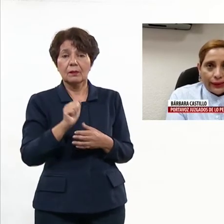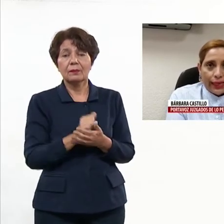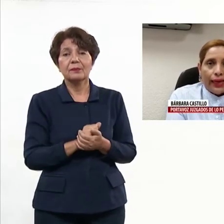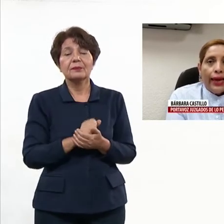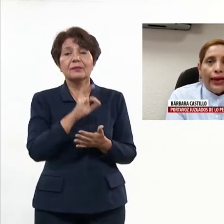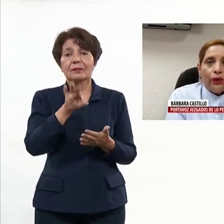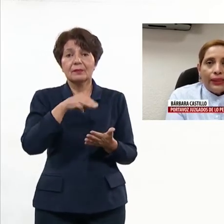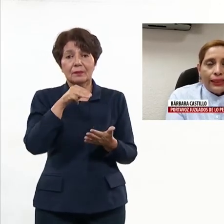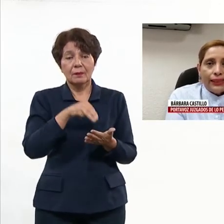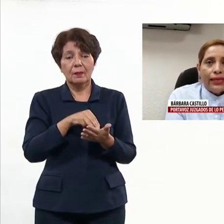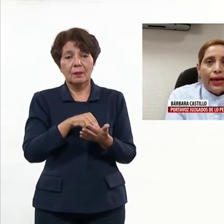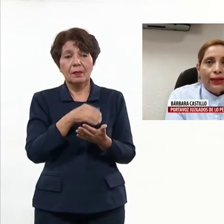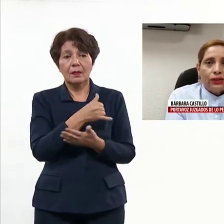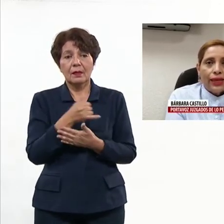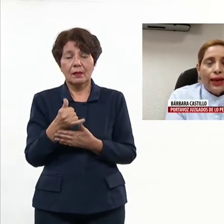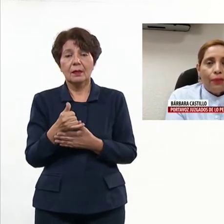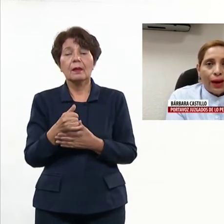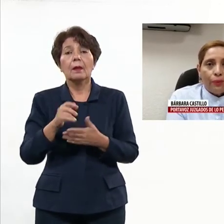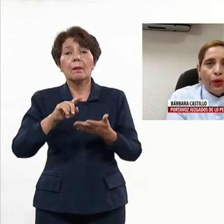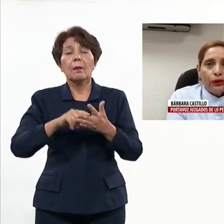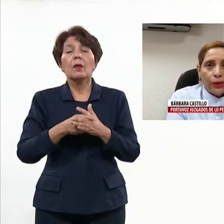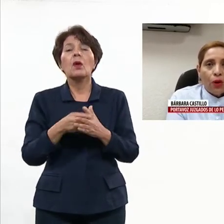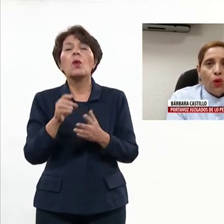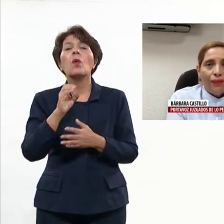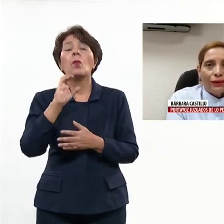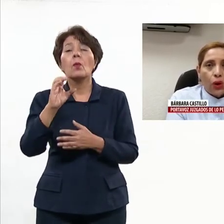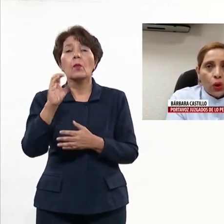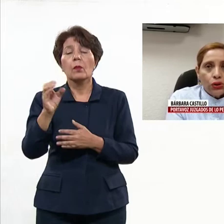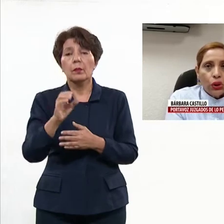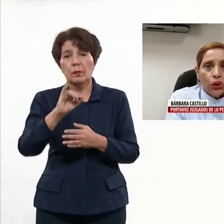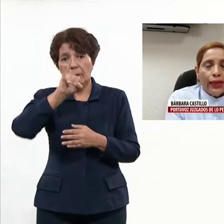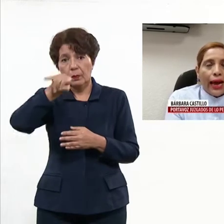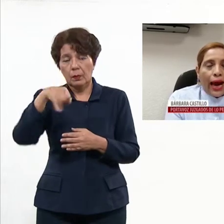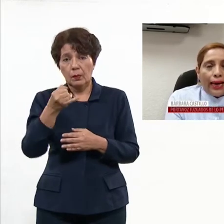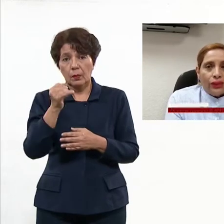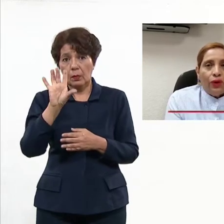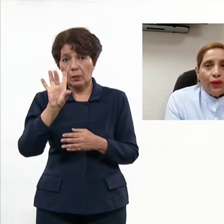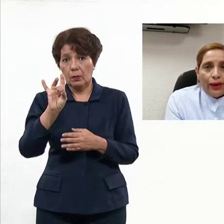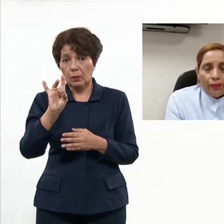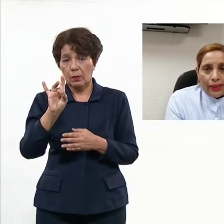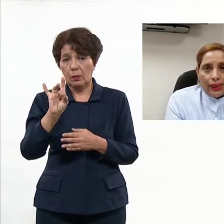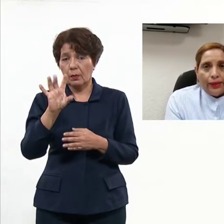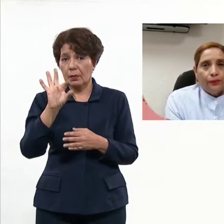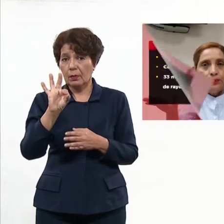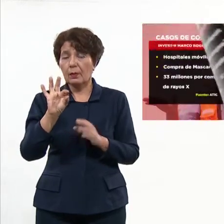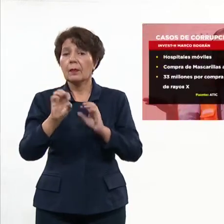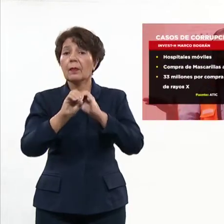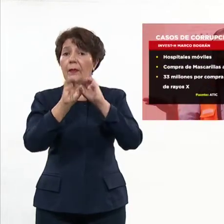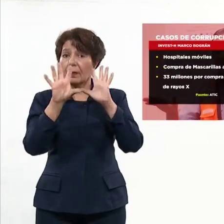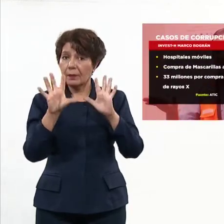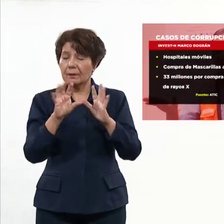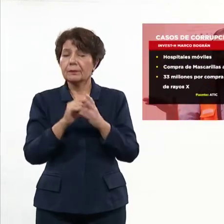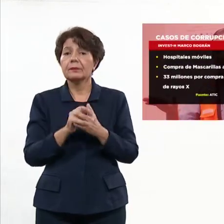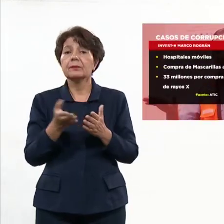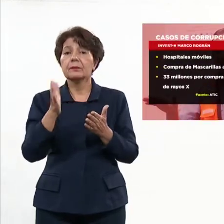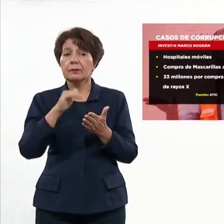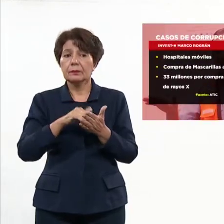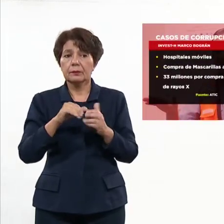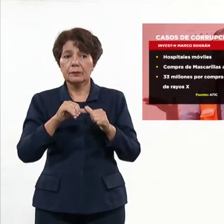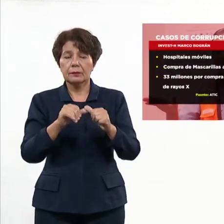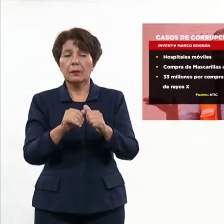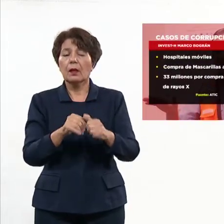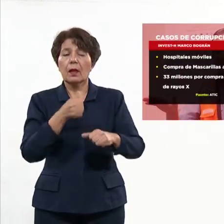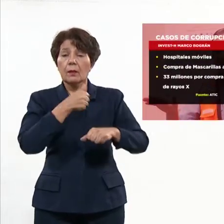francisco morazán la audiencia inicial quedó señalada para el próximo jueves 8 a las 9 de la manzana dentro de los